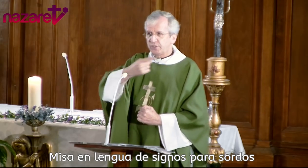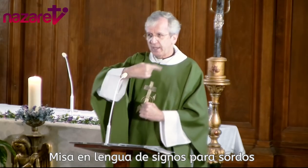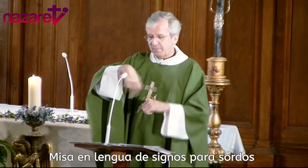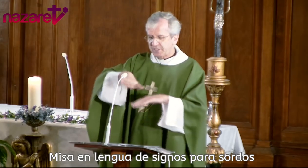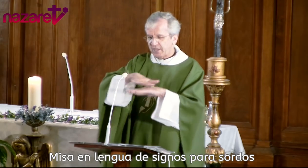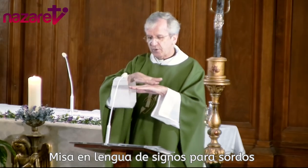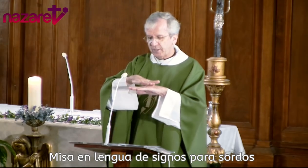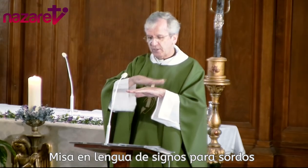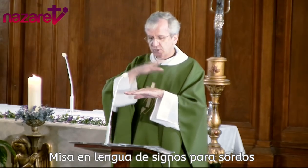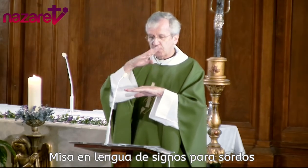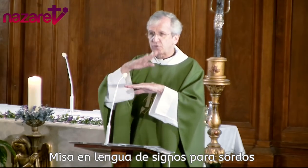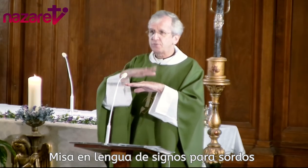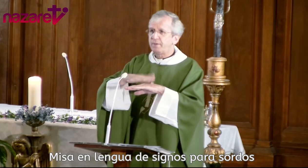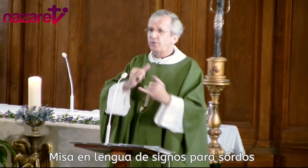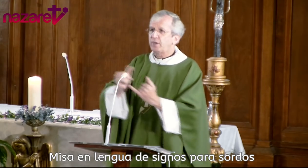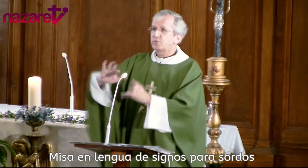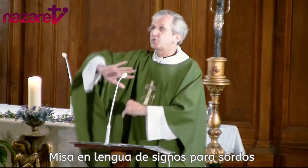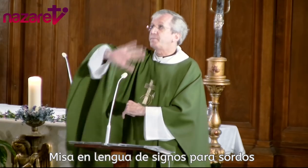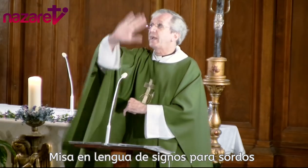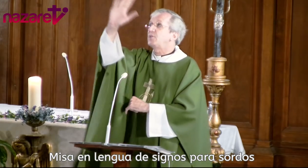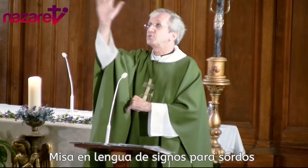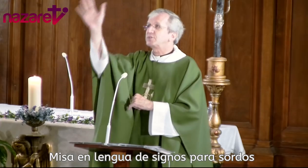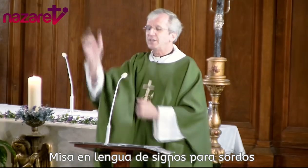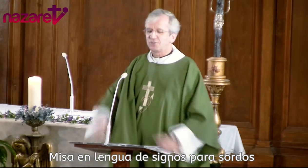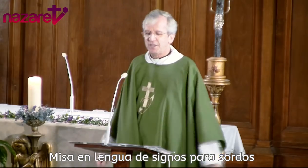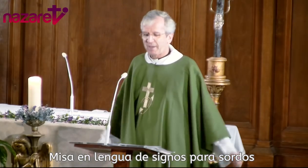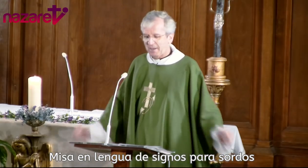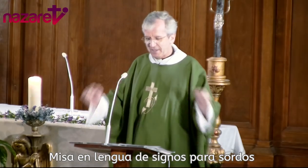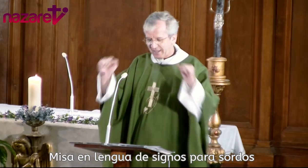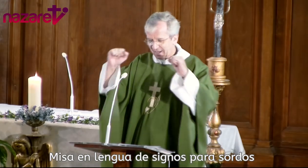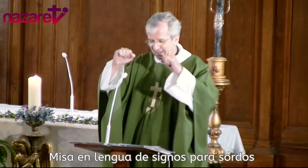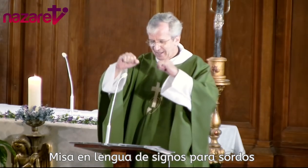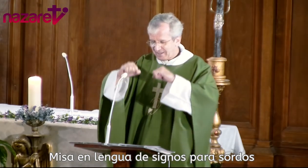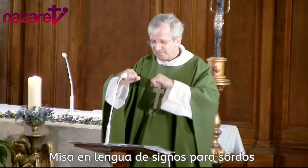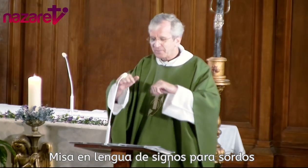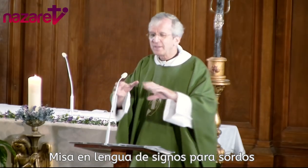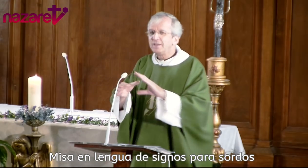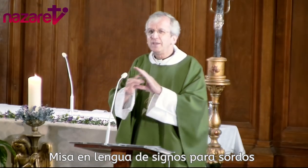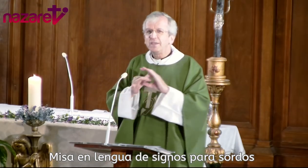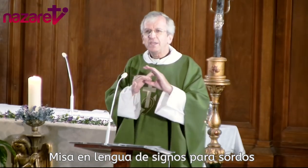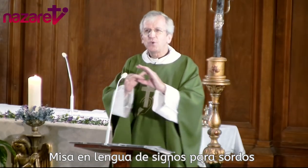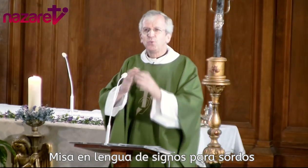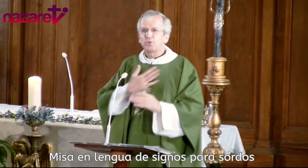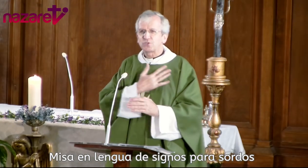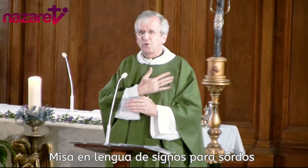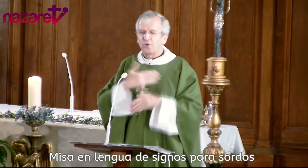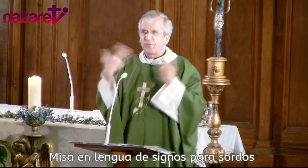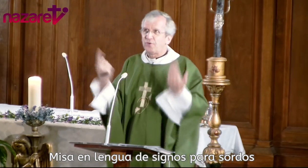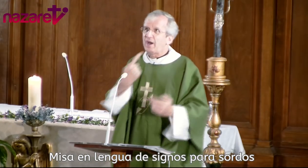tenga misericordia de nosotros, perdone nuestros pecados y nos lleve a la vida eterna. Y juntos con gozo